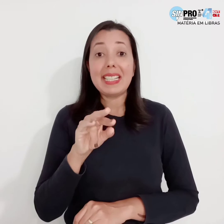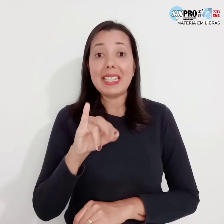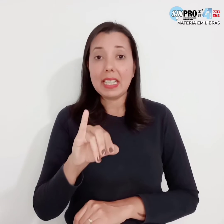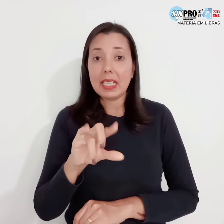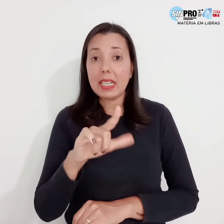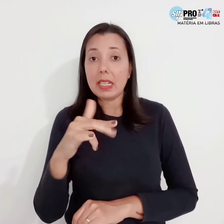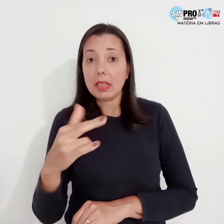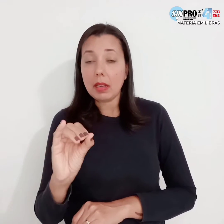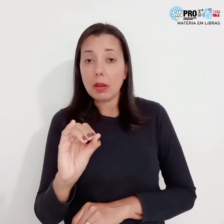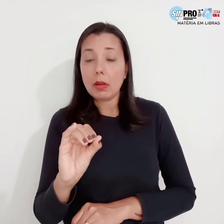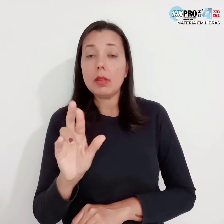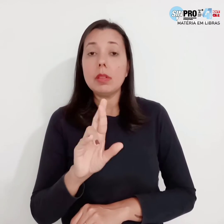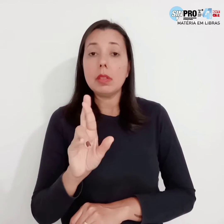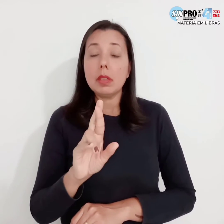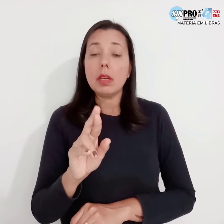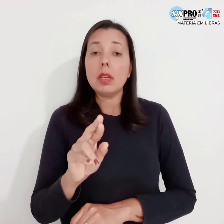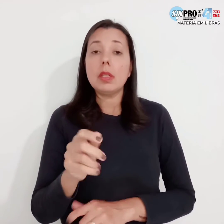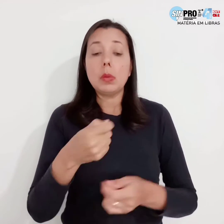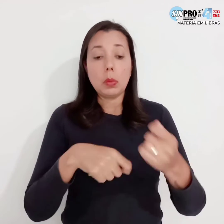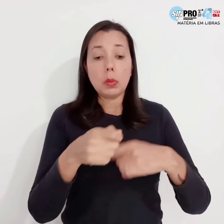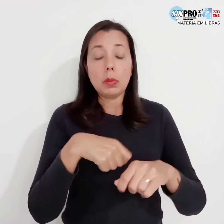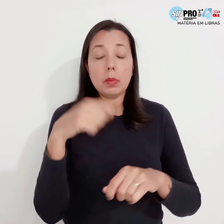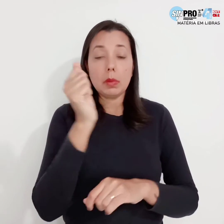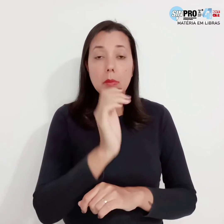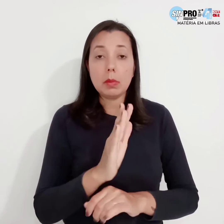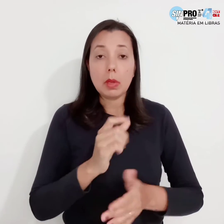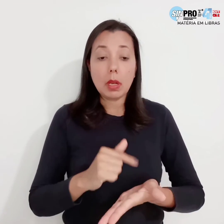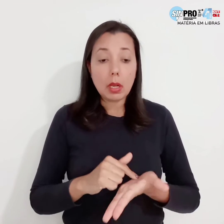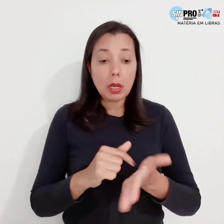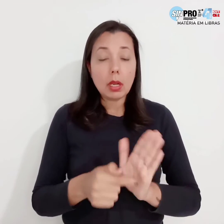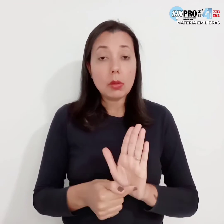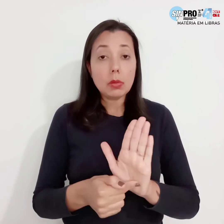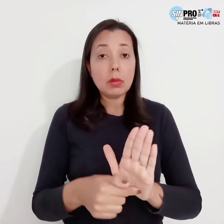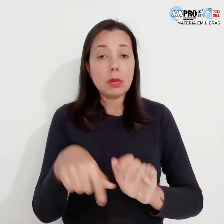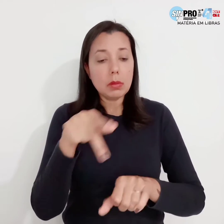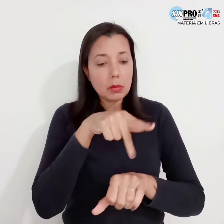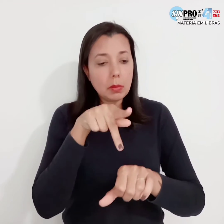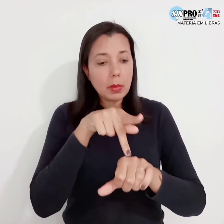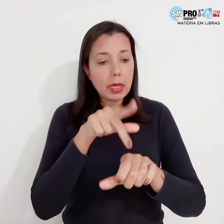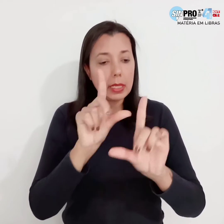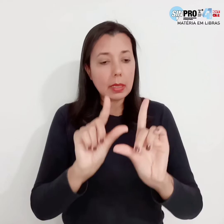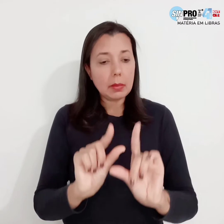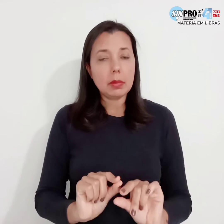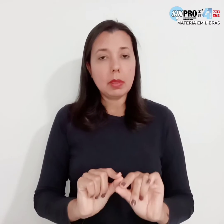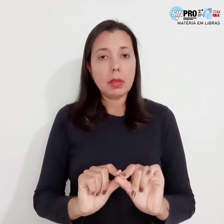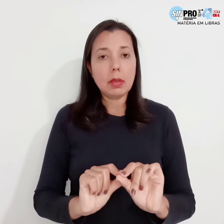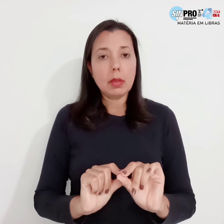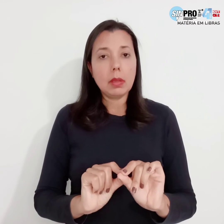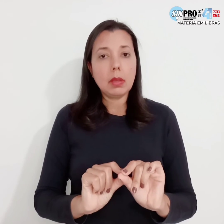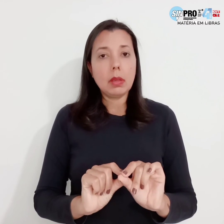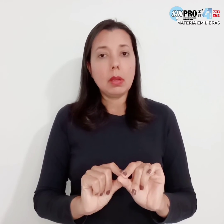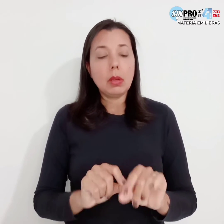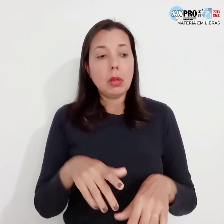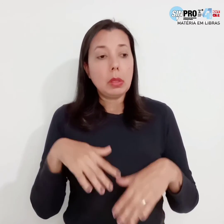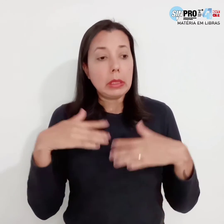na economia brasileira, ajudando o país a minimizar os impactos da